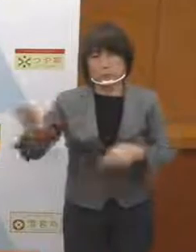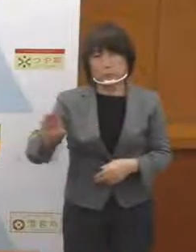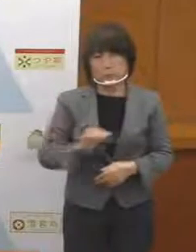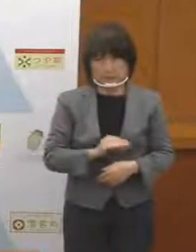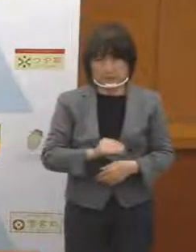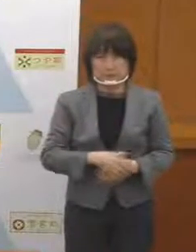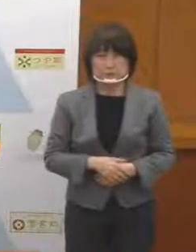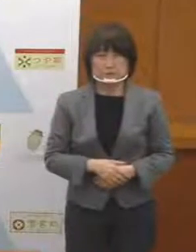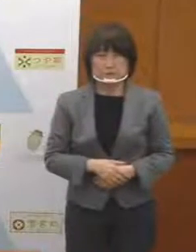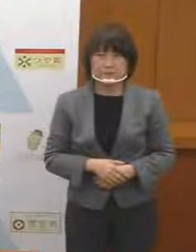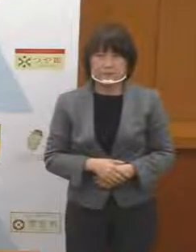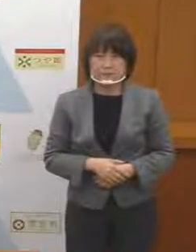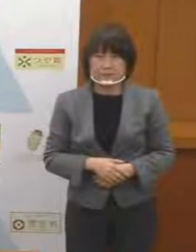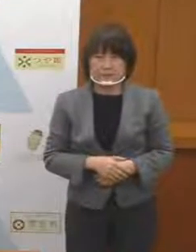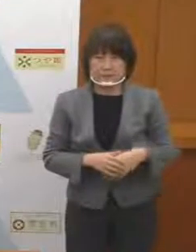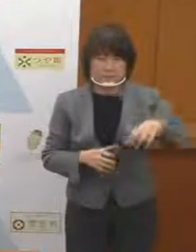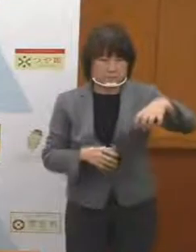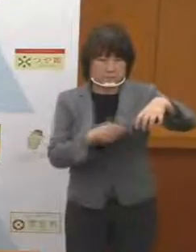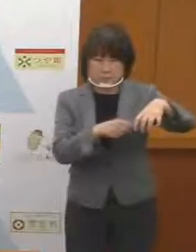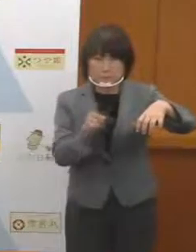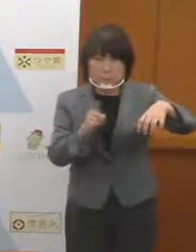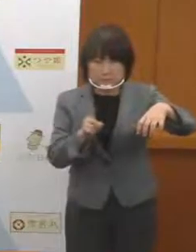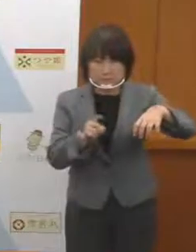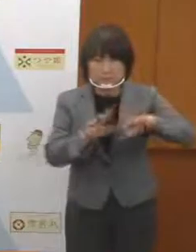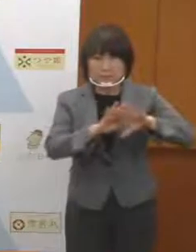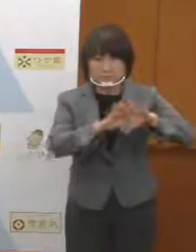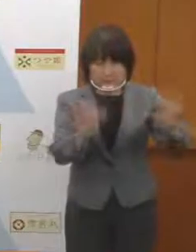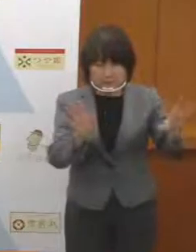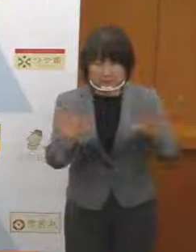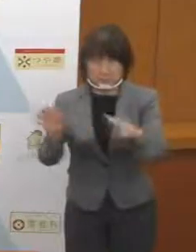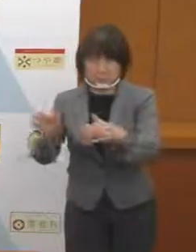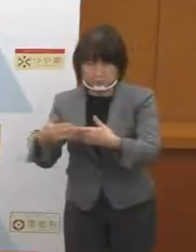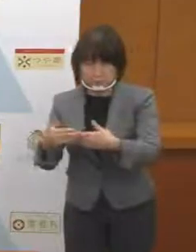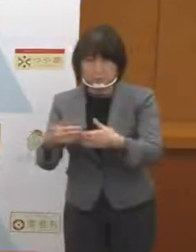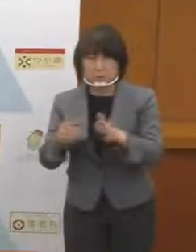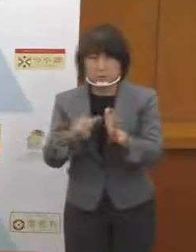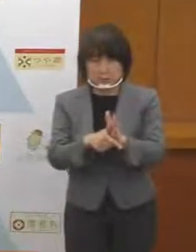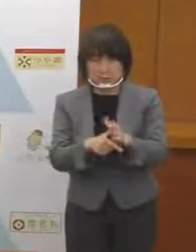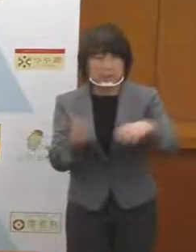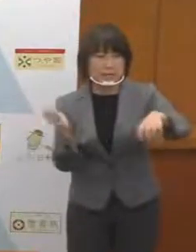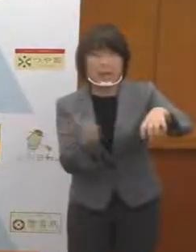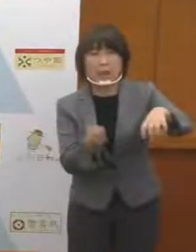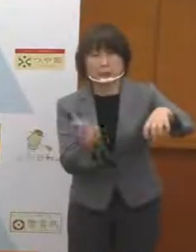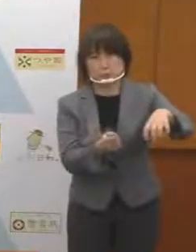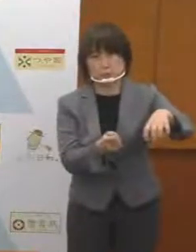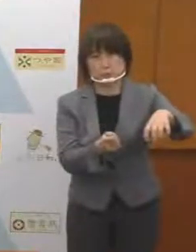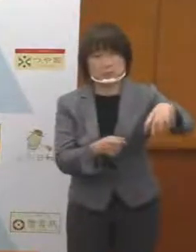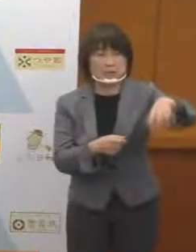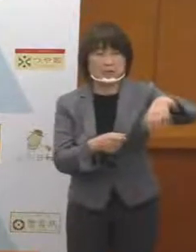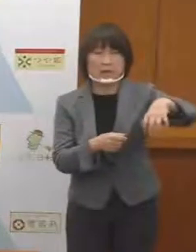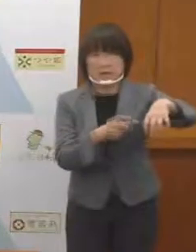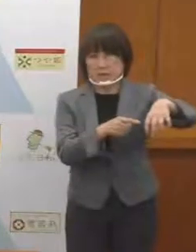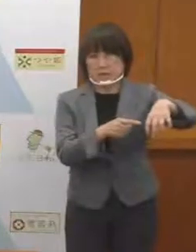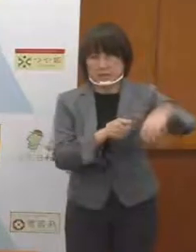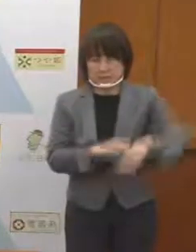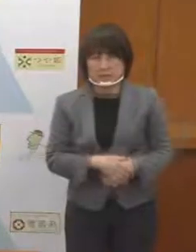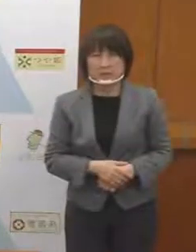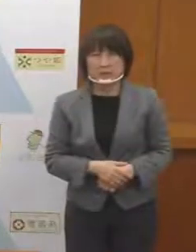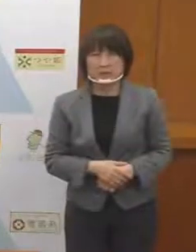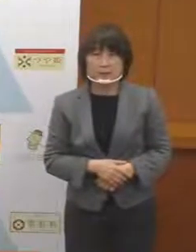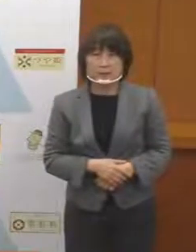ます3勝とは大会の開幕と閉幕を告げるときに鳴らす鐘でございます